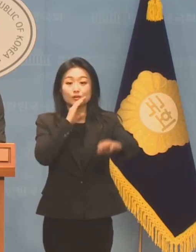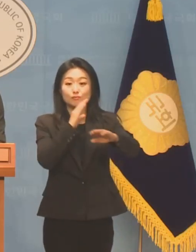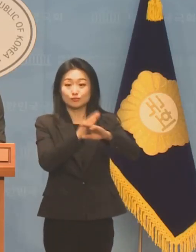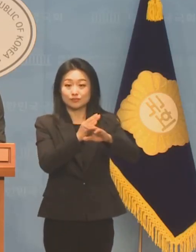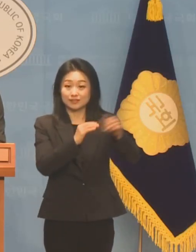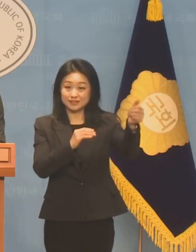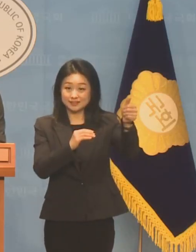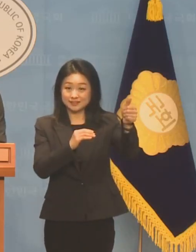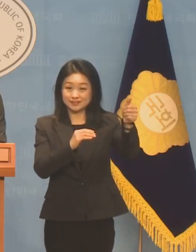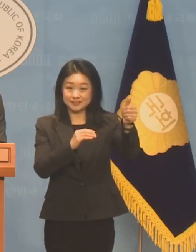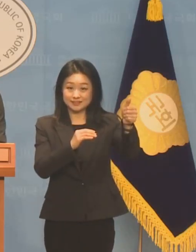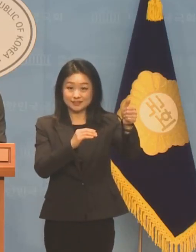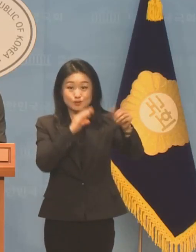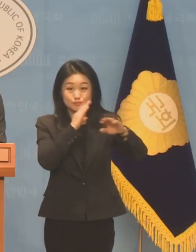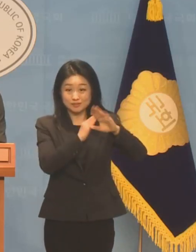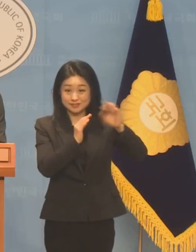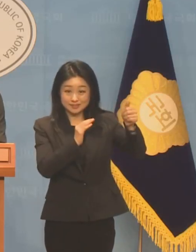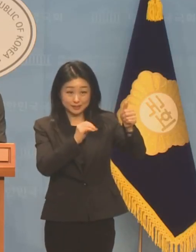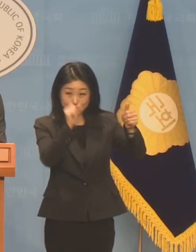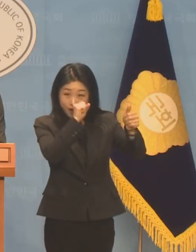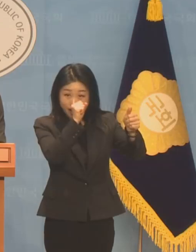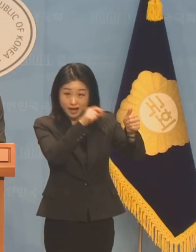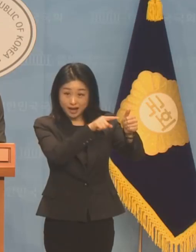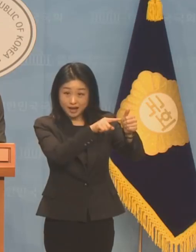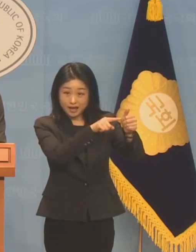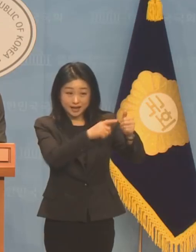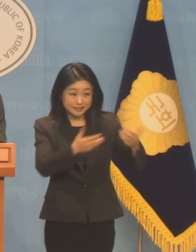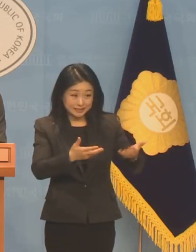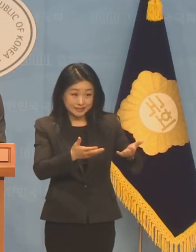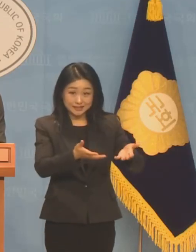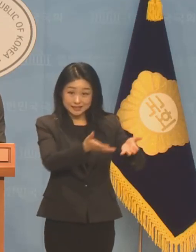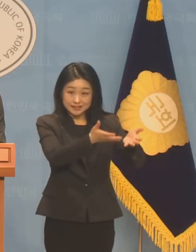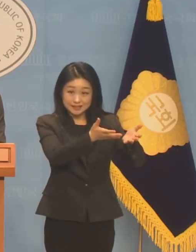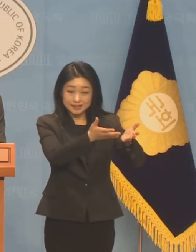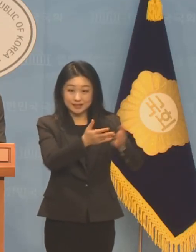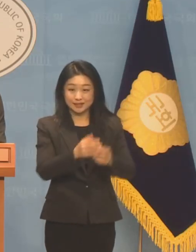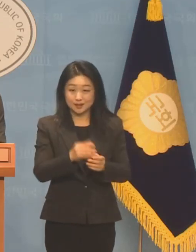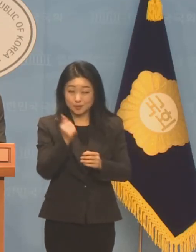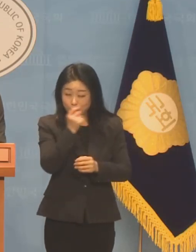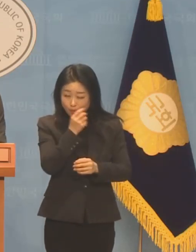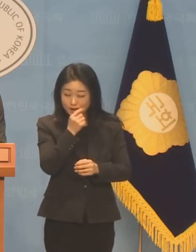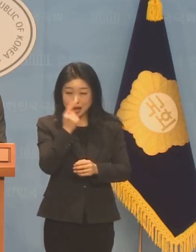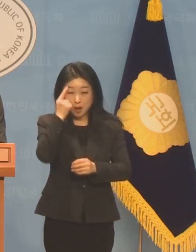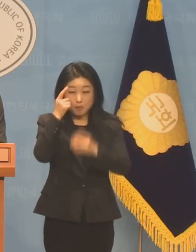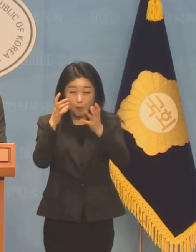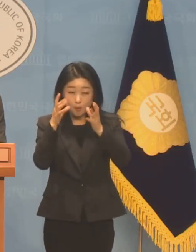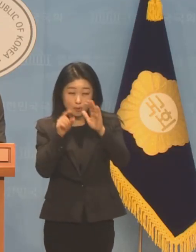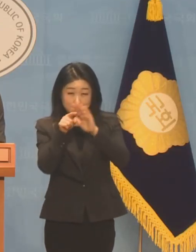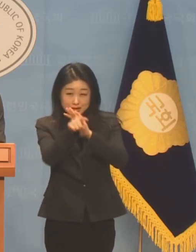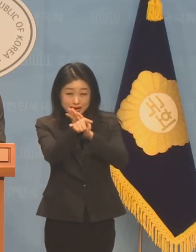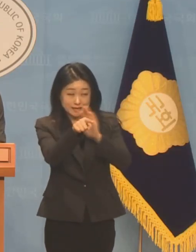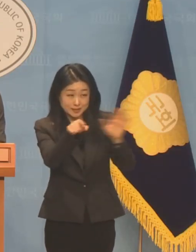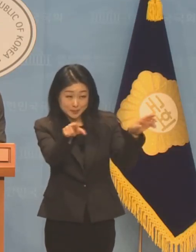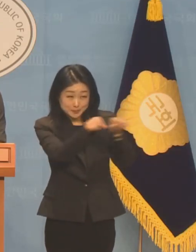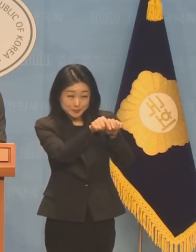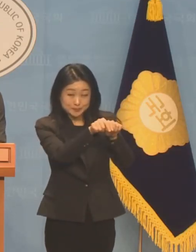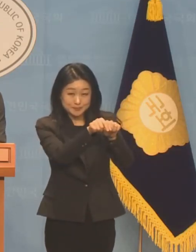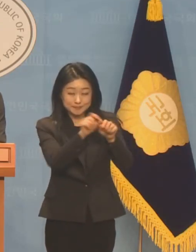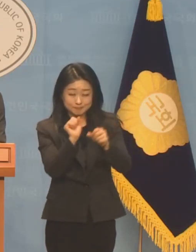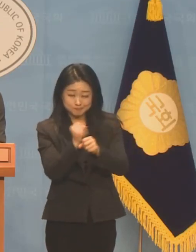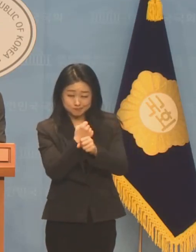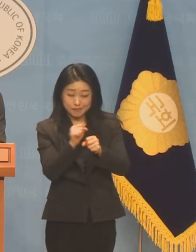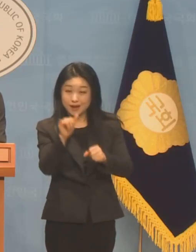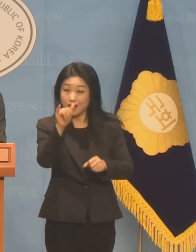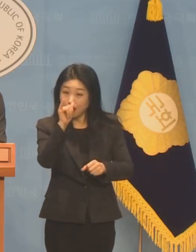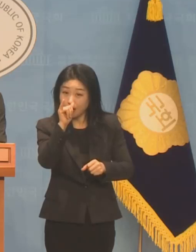김정은만 좋은 일 시키는 것이라고요? 그래서 몰래 몽골에 가서 접촉 공작했습니까?